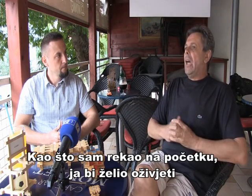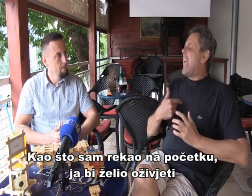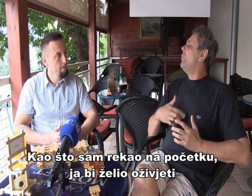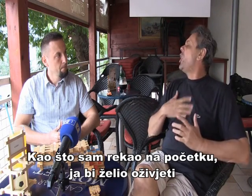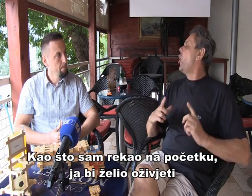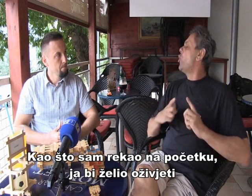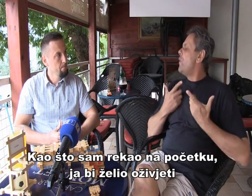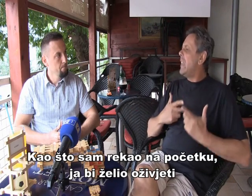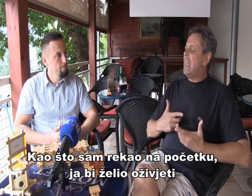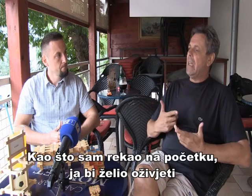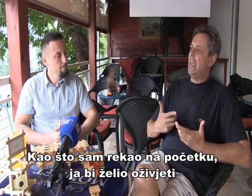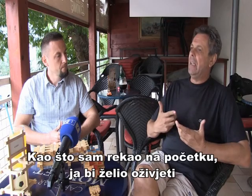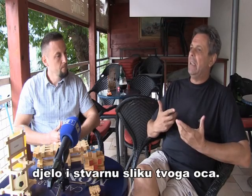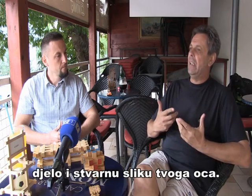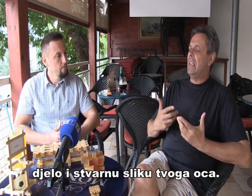ja bih želio živjeti